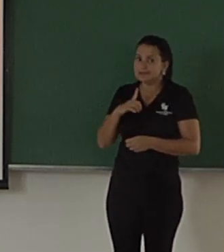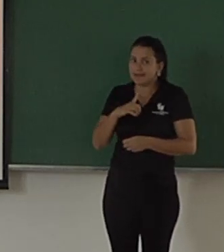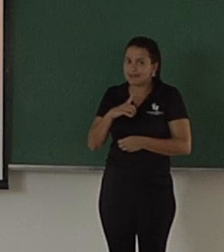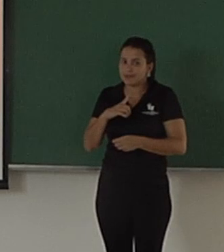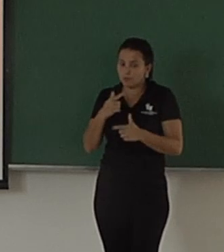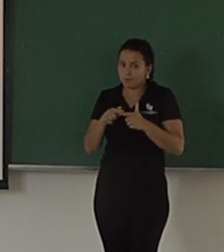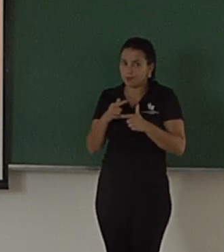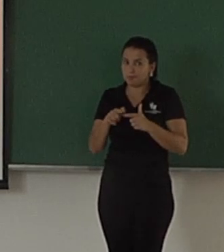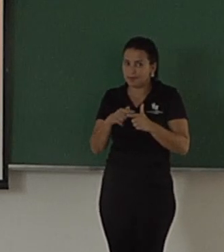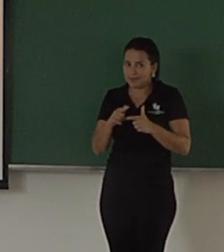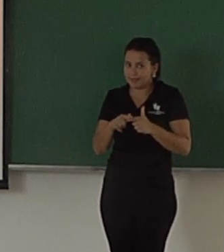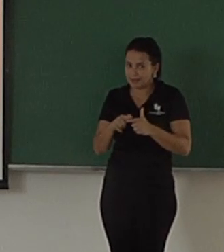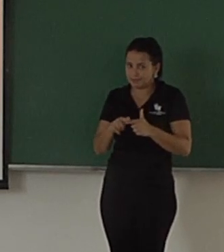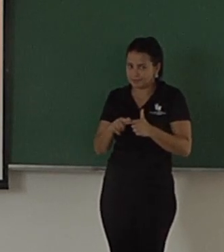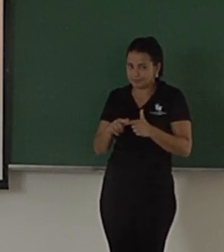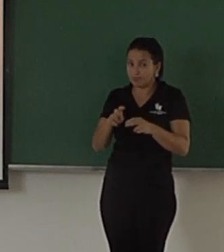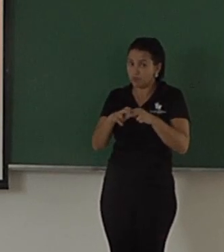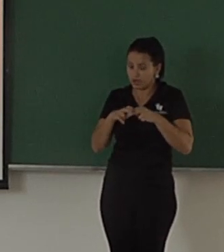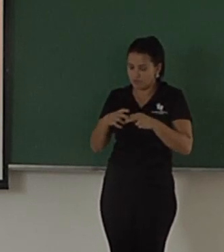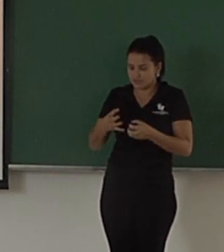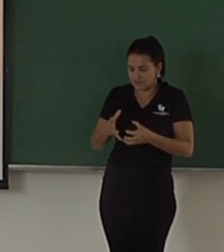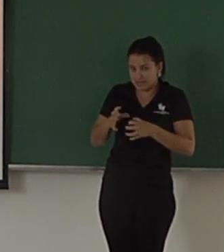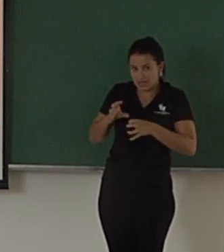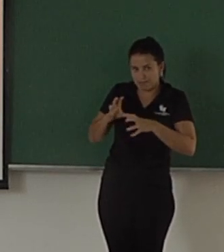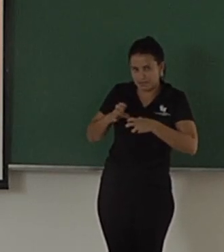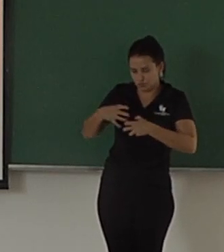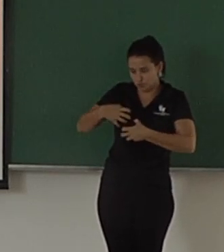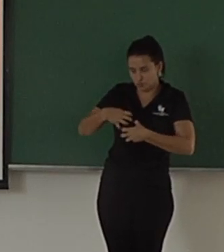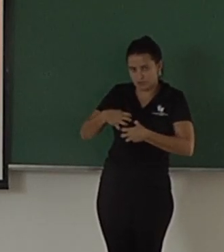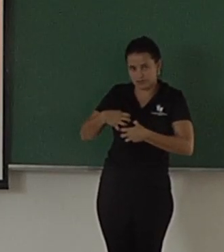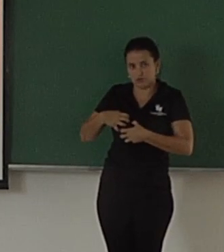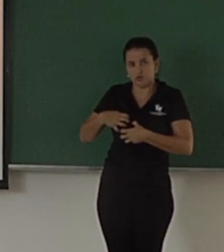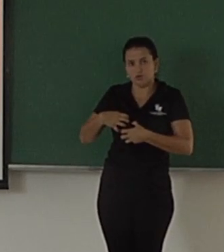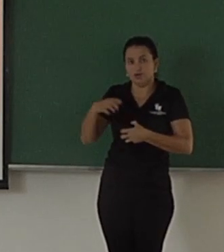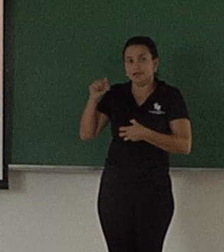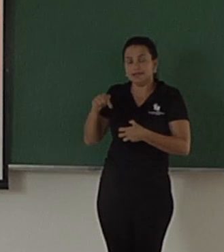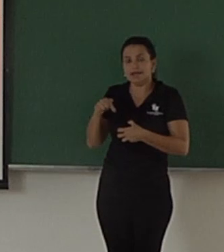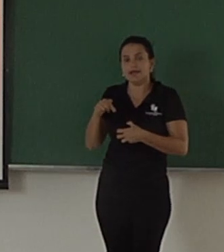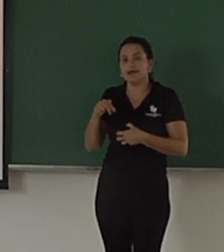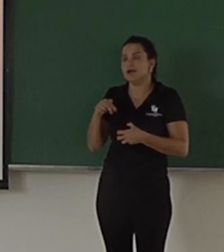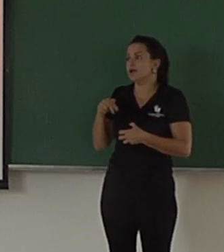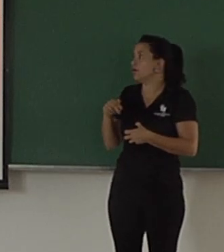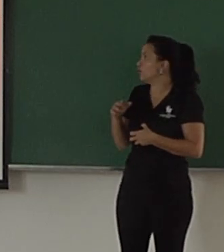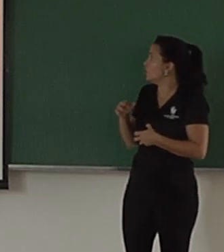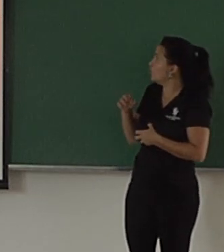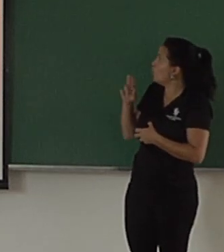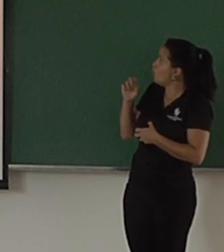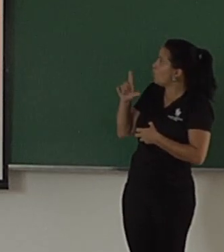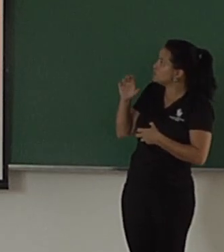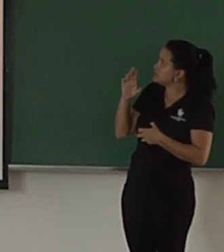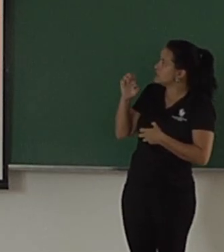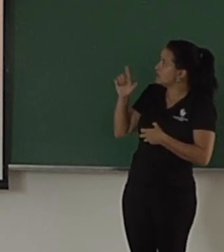tardia muito, muito frequente nessas queimaduras, que é uma úlcera chamada úlcera de Marjolin, que é um carcinoma espinocelular